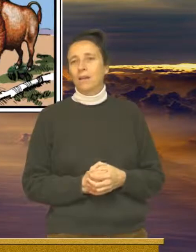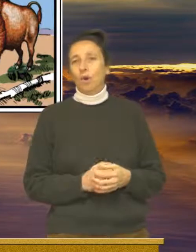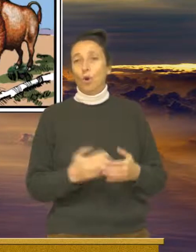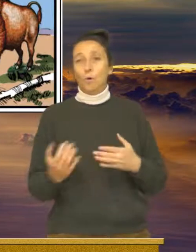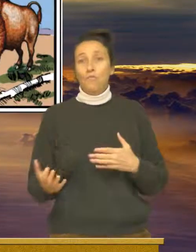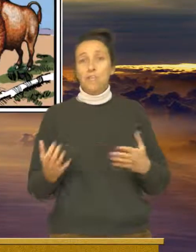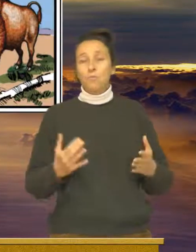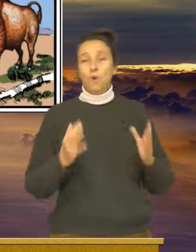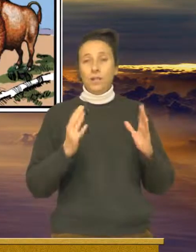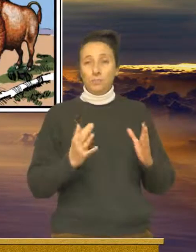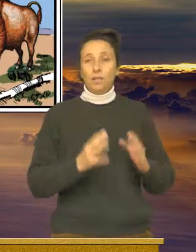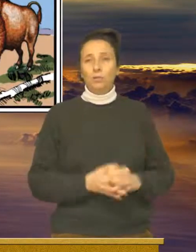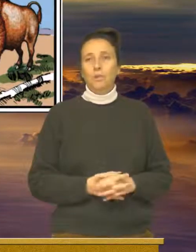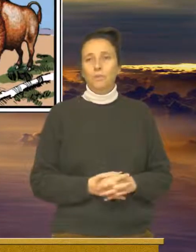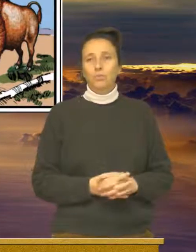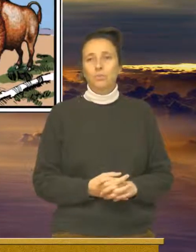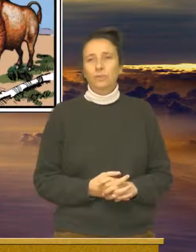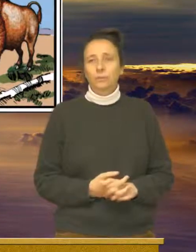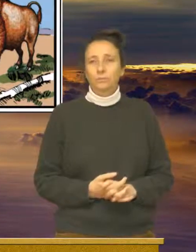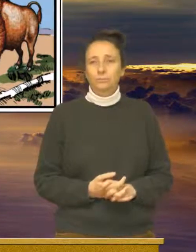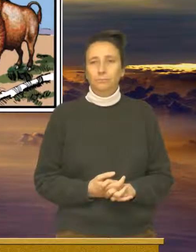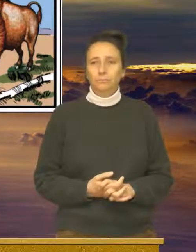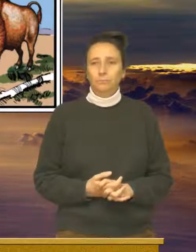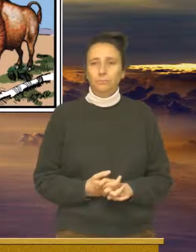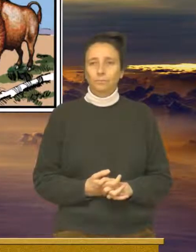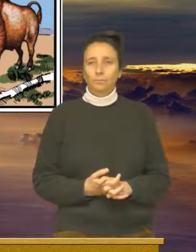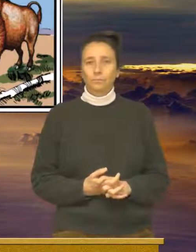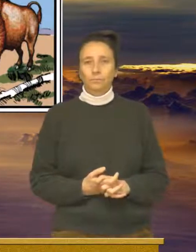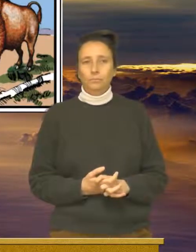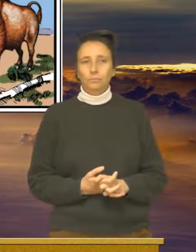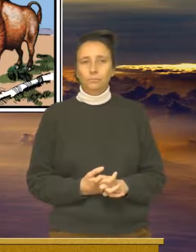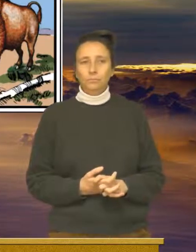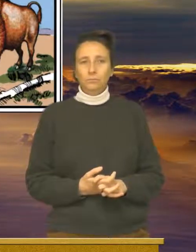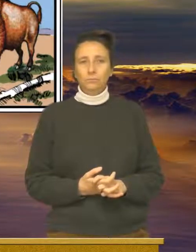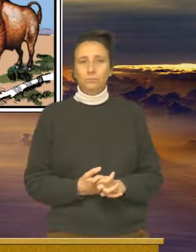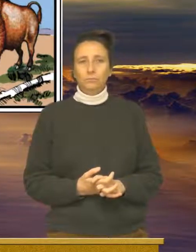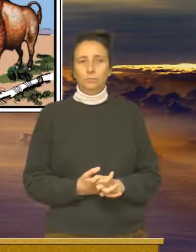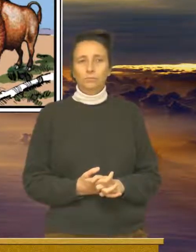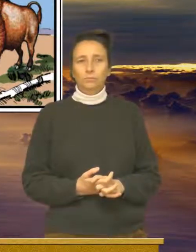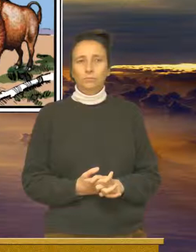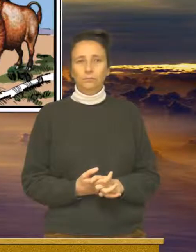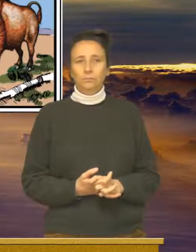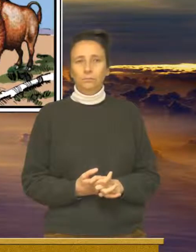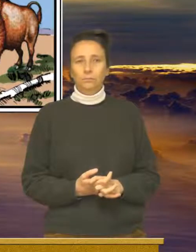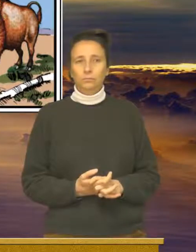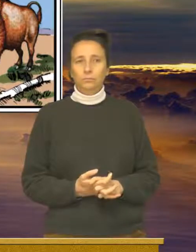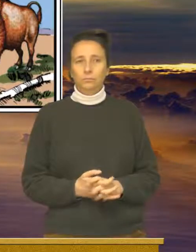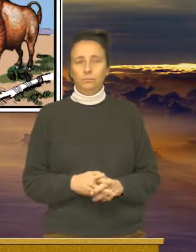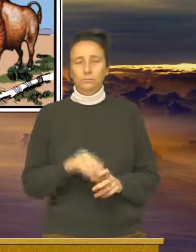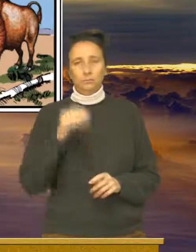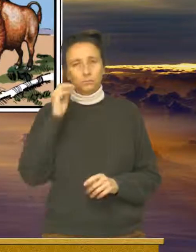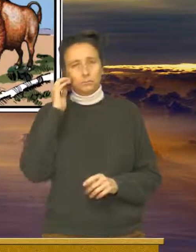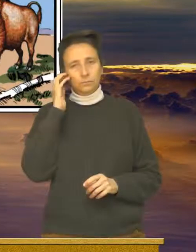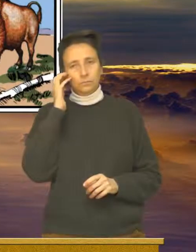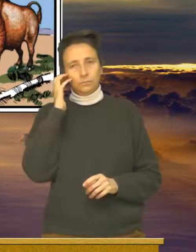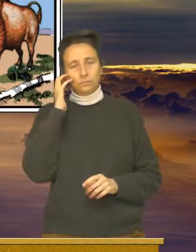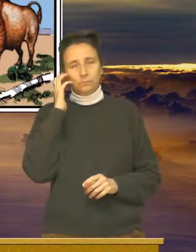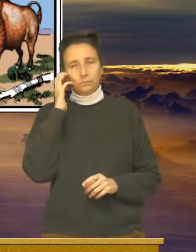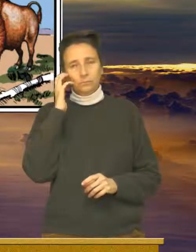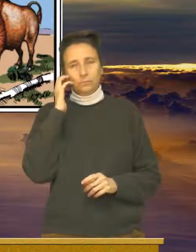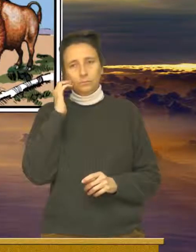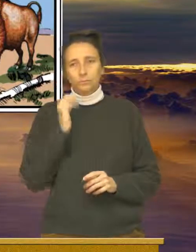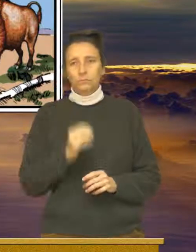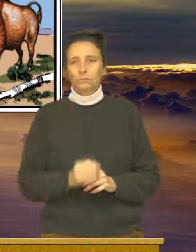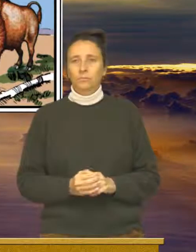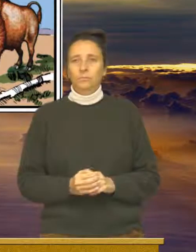exigirá como vida o muerte una toma de posición. Muchas gracias. Debemos entender, especialmente